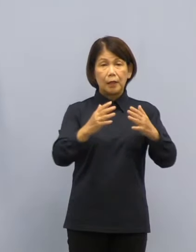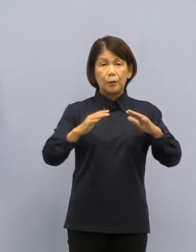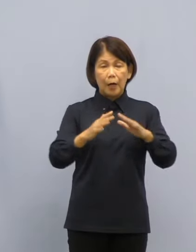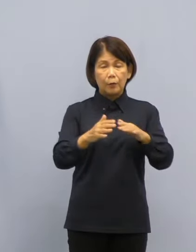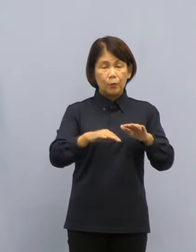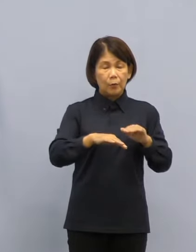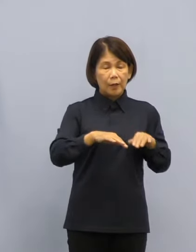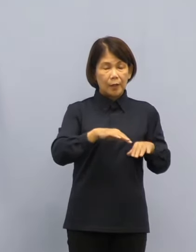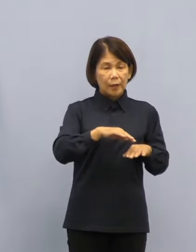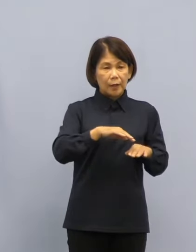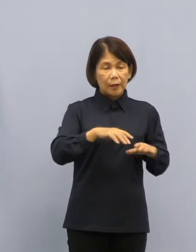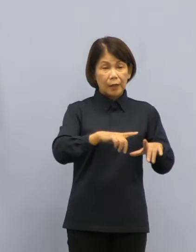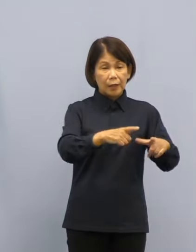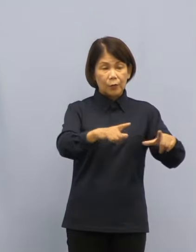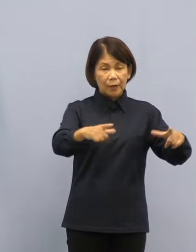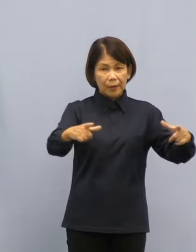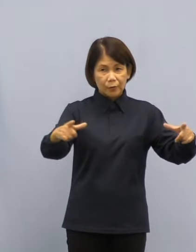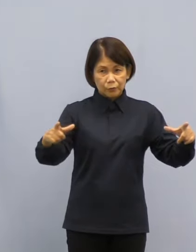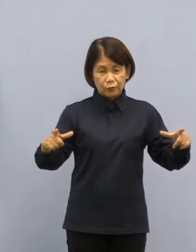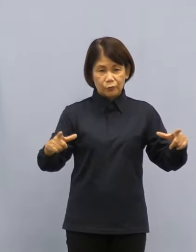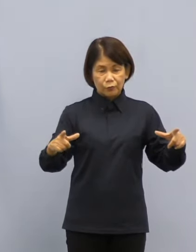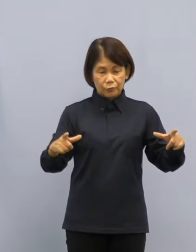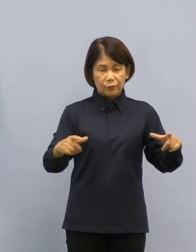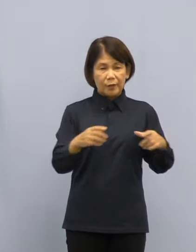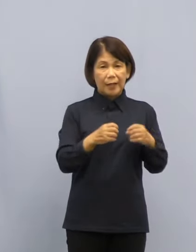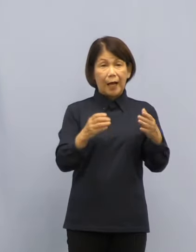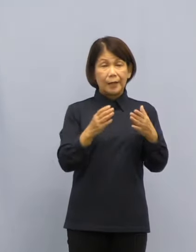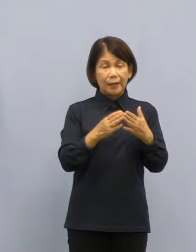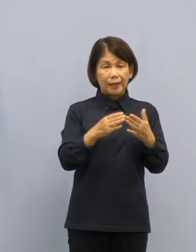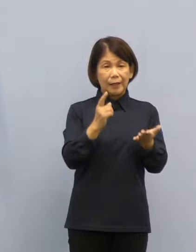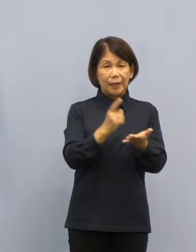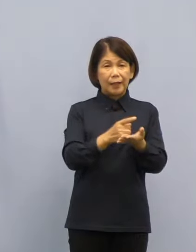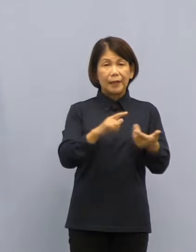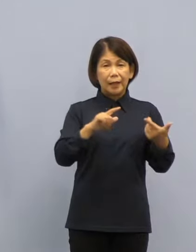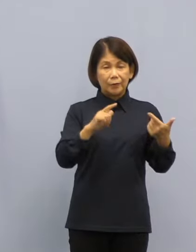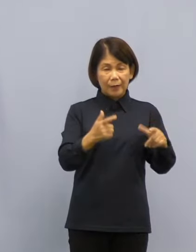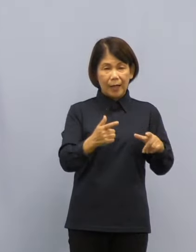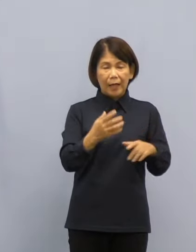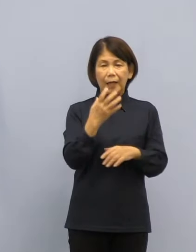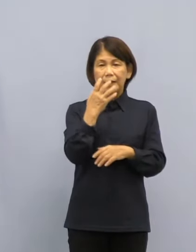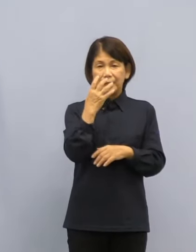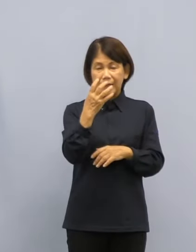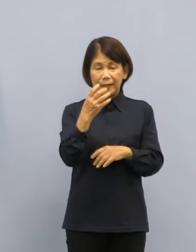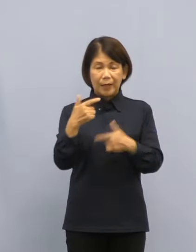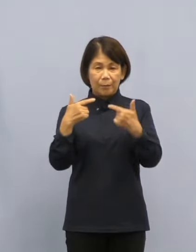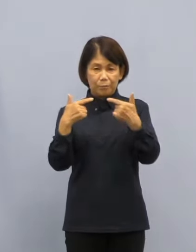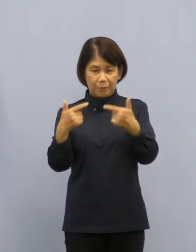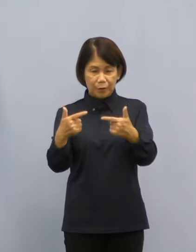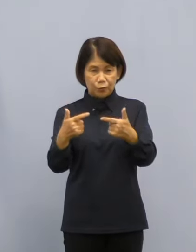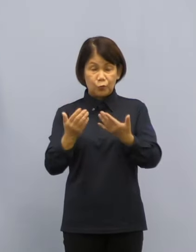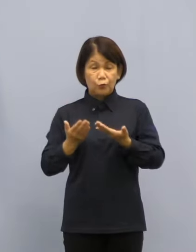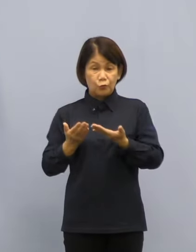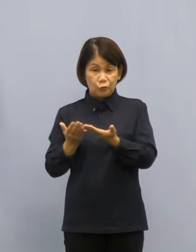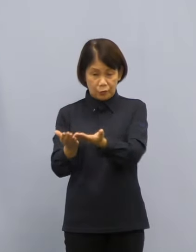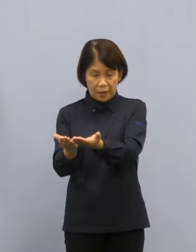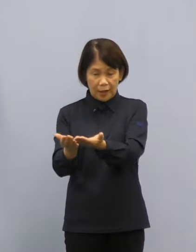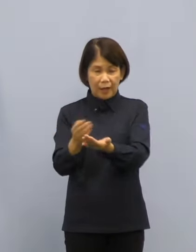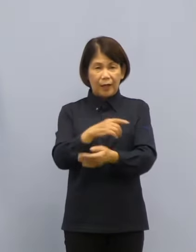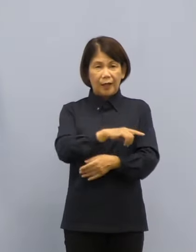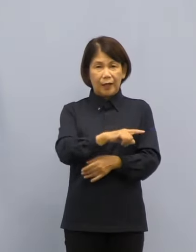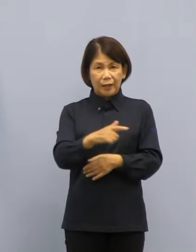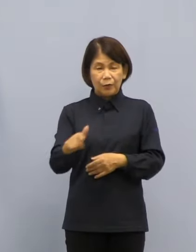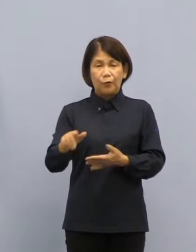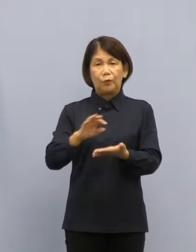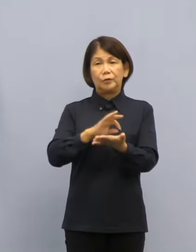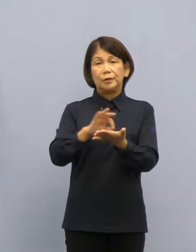また長崎市だけではなく新幹線を使っていただいたりバスを使っていただいたり船を使っていただいたり、いろんなものを使っていただい